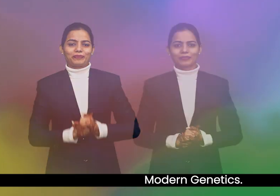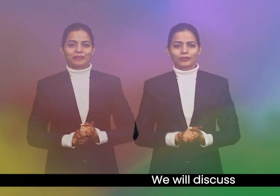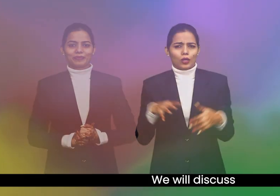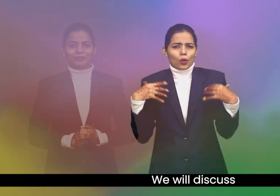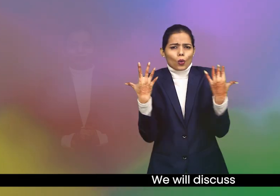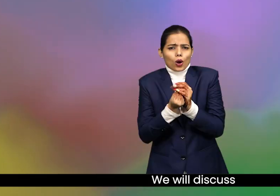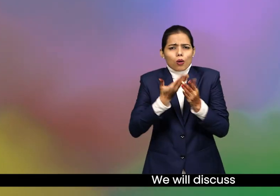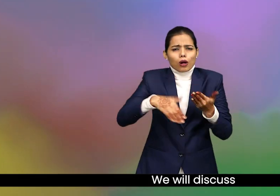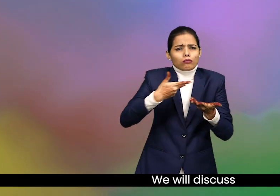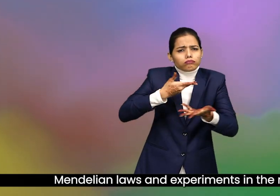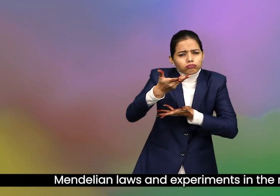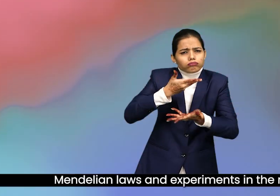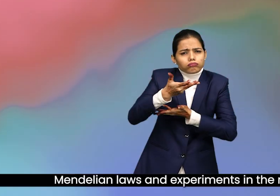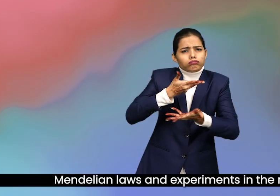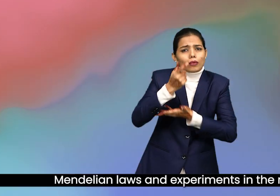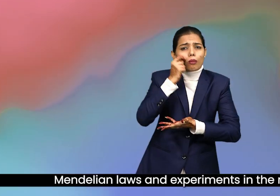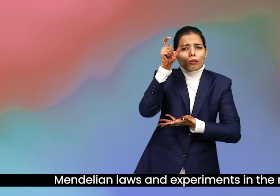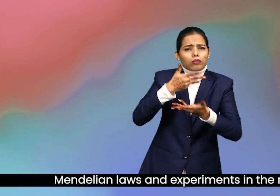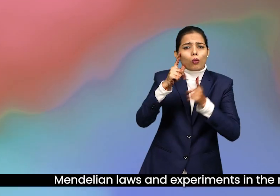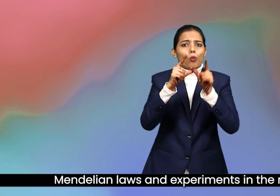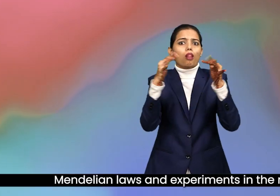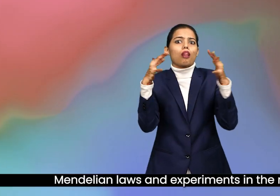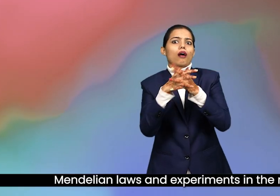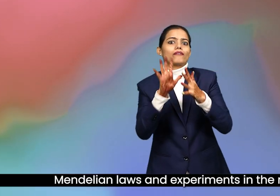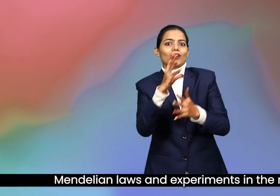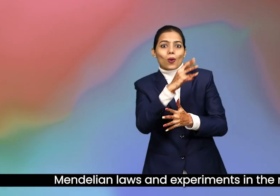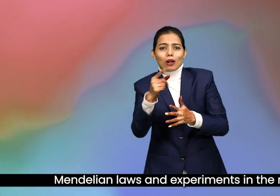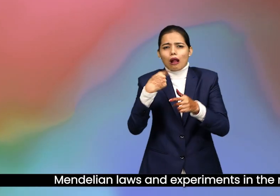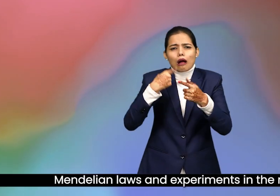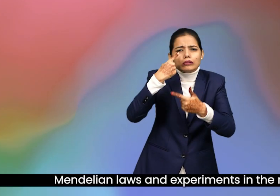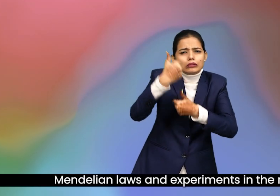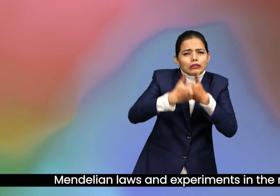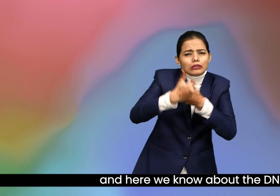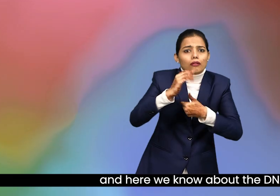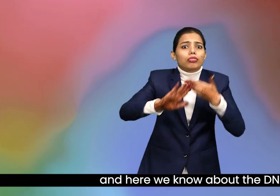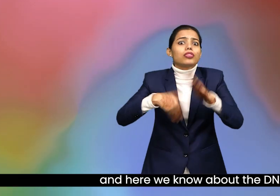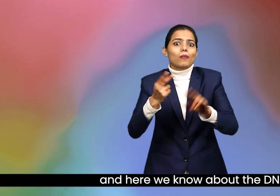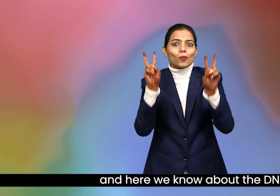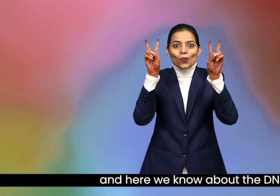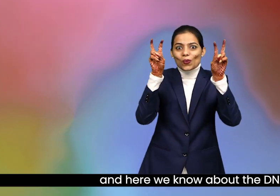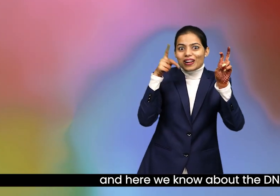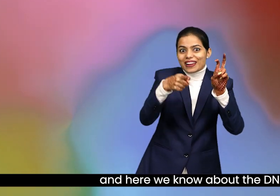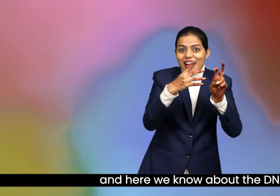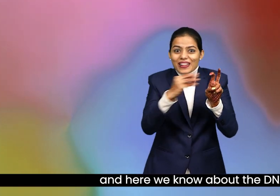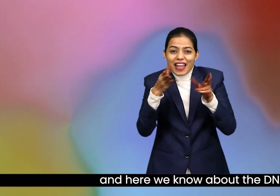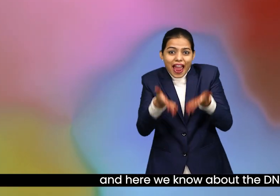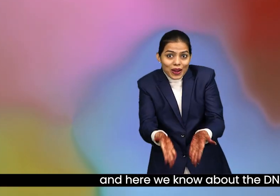We will மெண்டலின் discuss சட்டங்கள் மற்றும் Mendelian laws சோதனைகள் and பற்றி experiments அடுத்த in the தலைப்பில் next விவாதிப்போம். topic, and here இங்கே we மரபு know வழியின் about the அடிப்படையாக